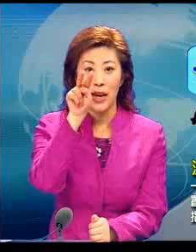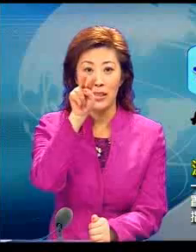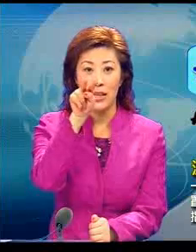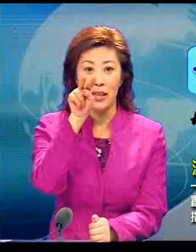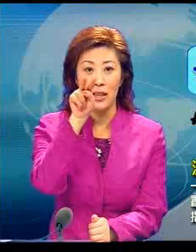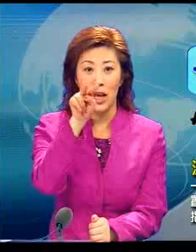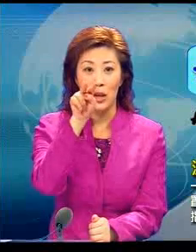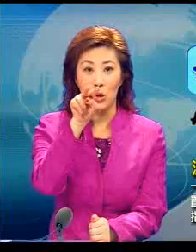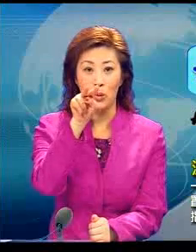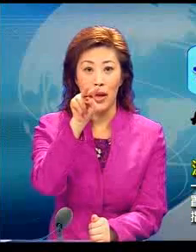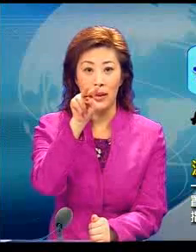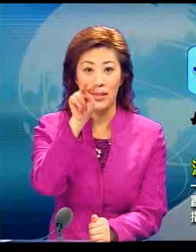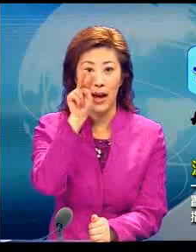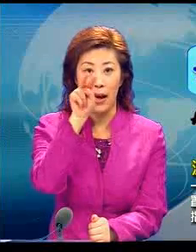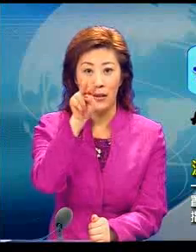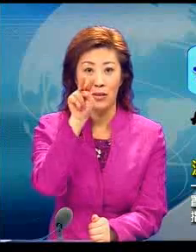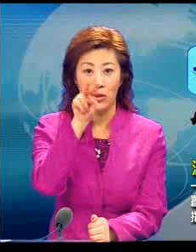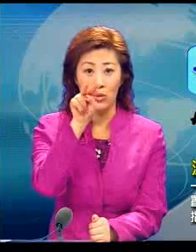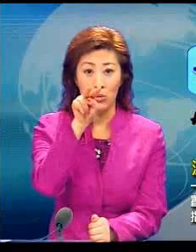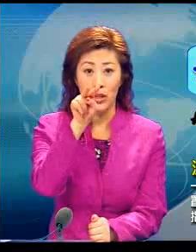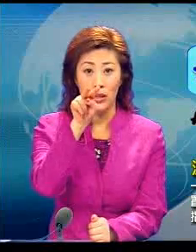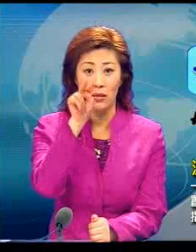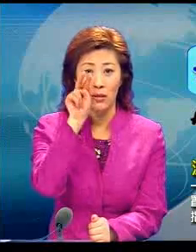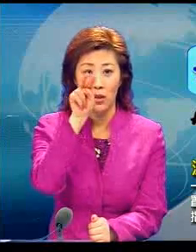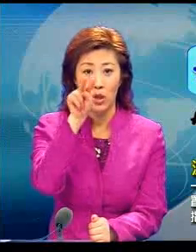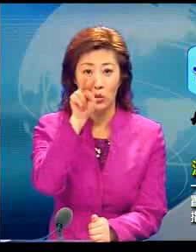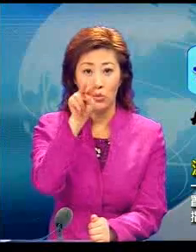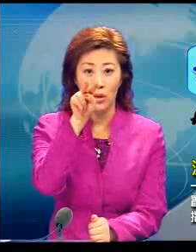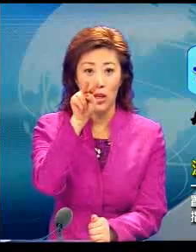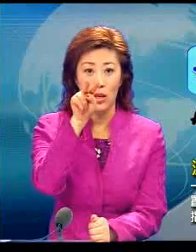两下。注意，注意，注意。